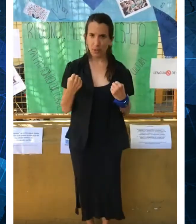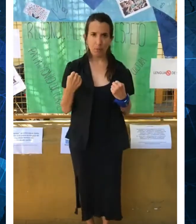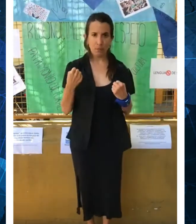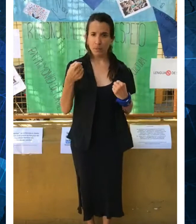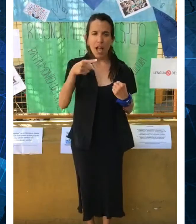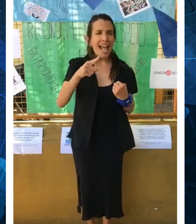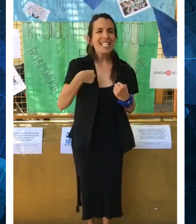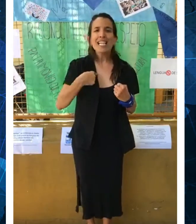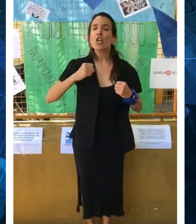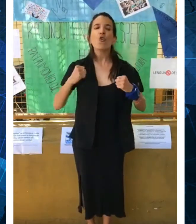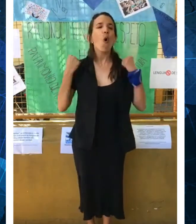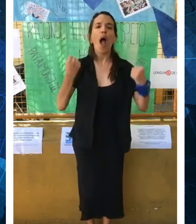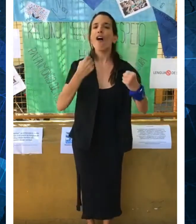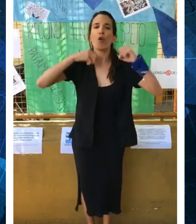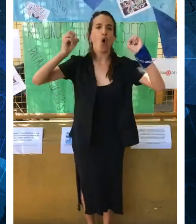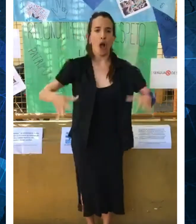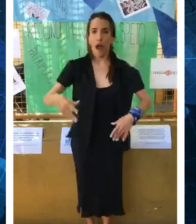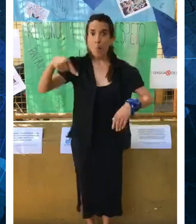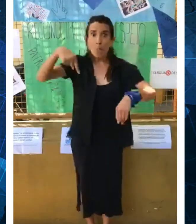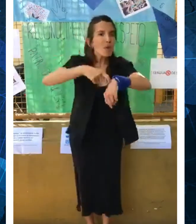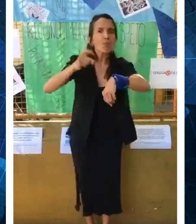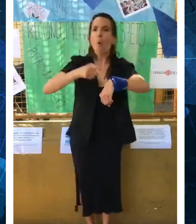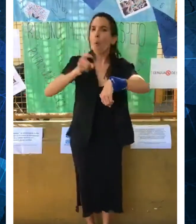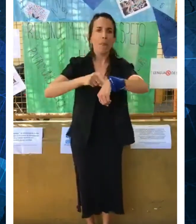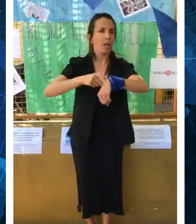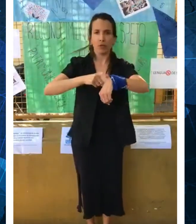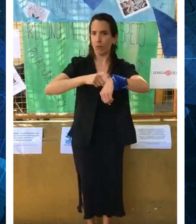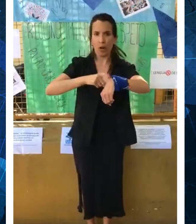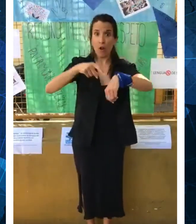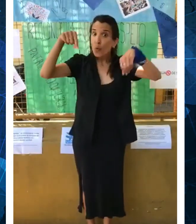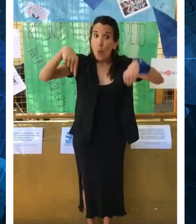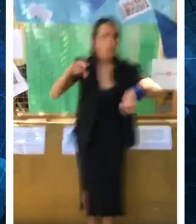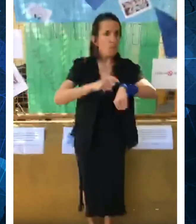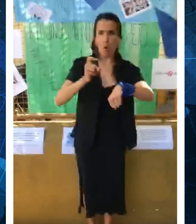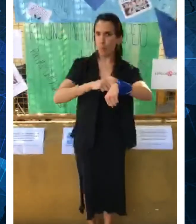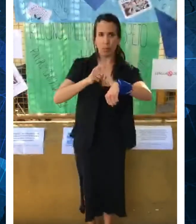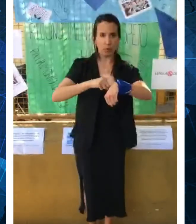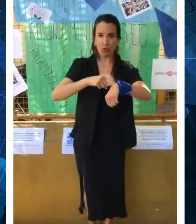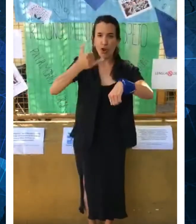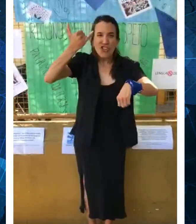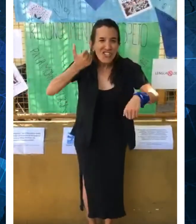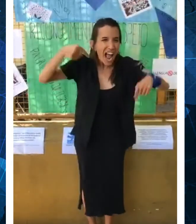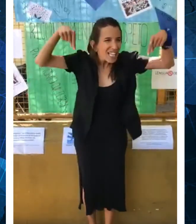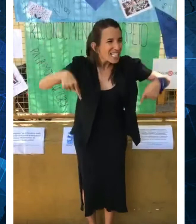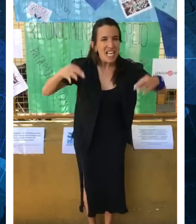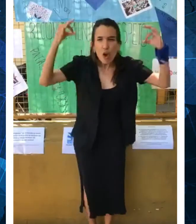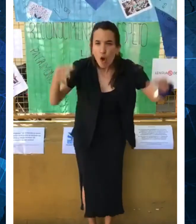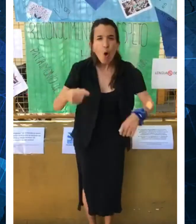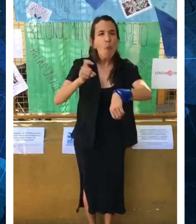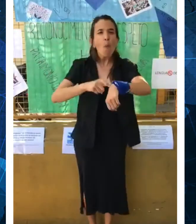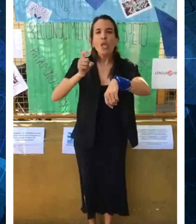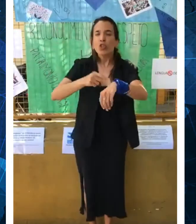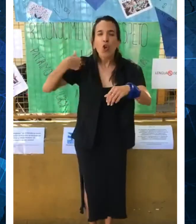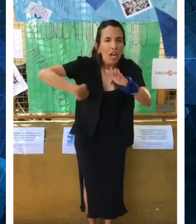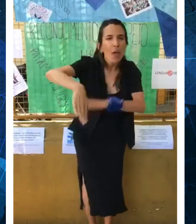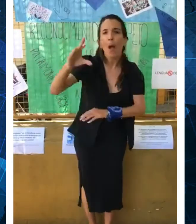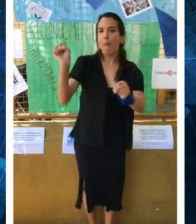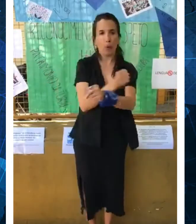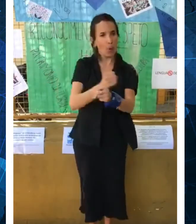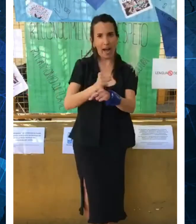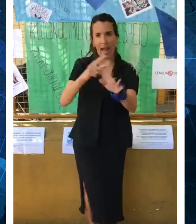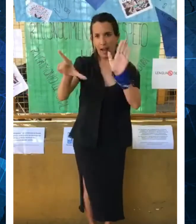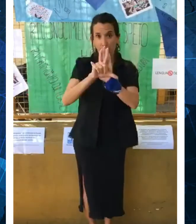compañeros, estuve con Pablo Lemo y con Cecilia. No vamos a aflojar, no es momento de aflojar. Llegó